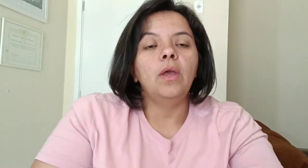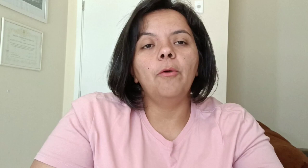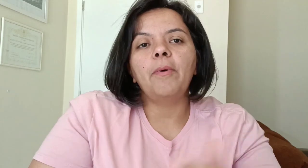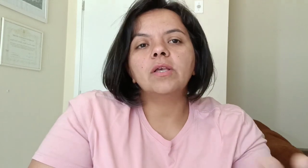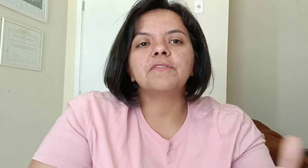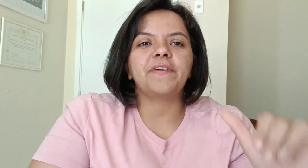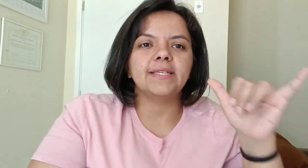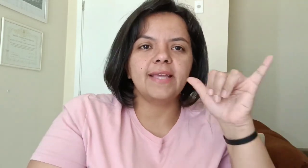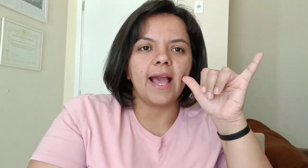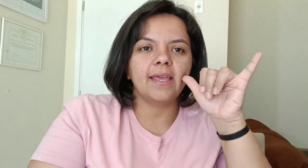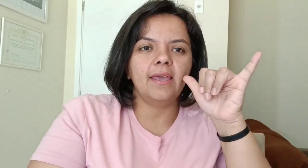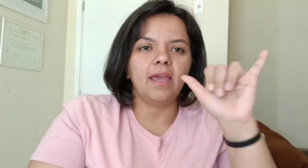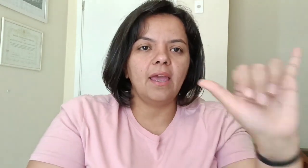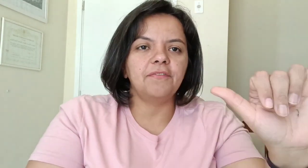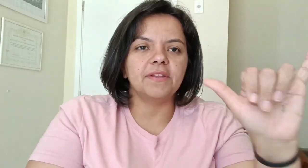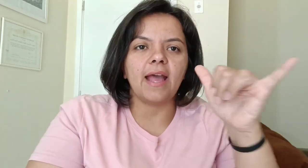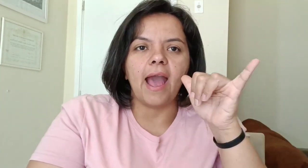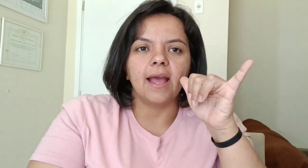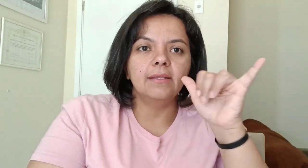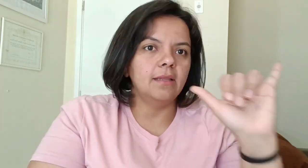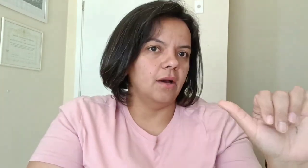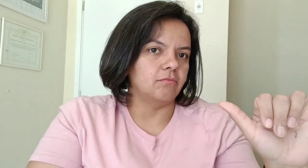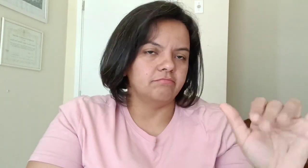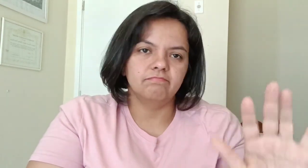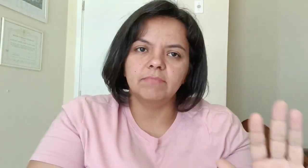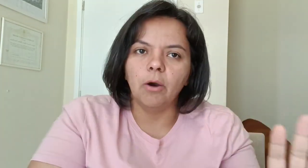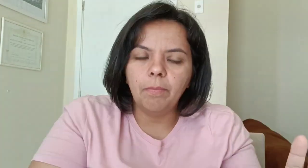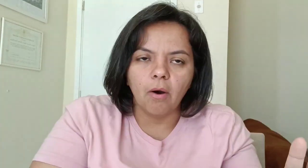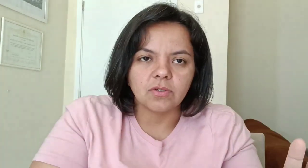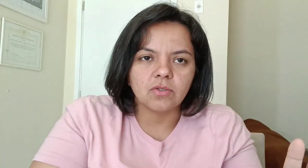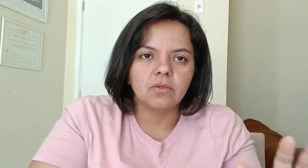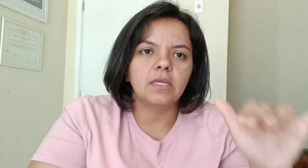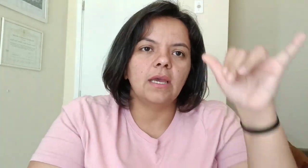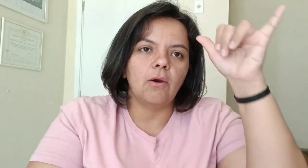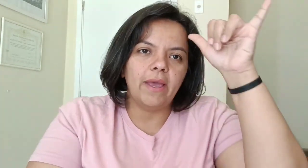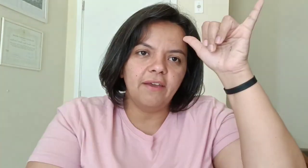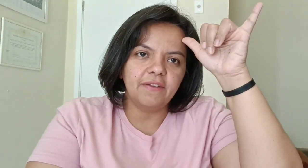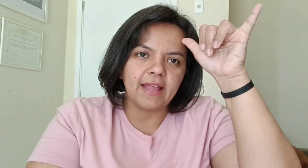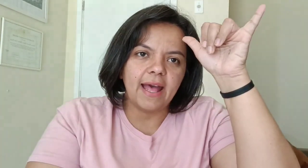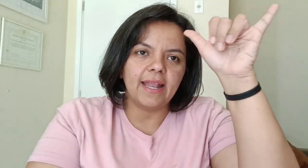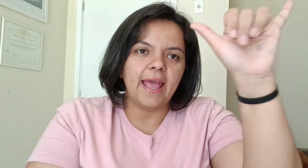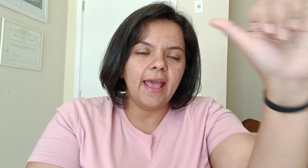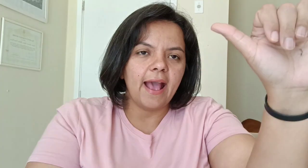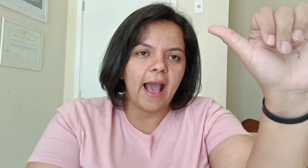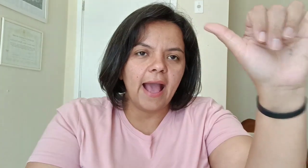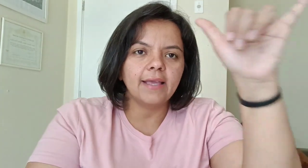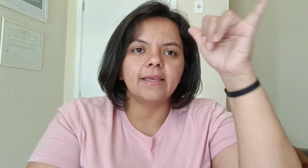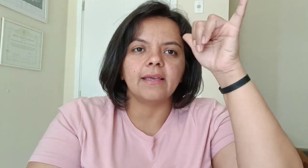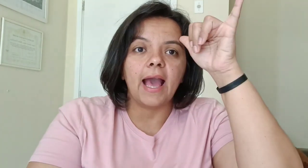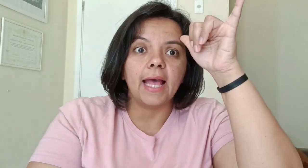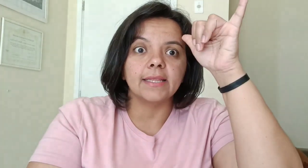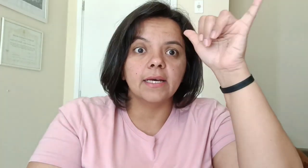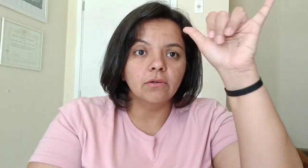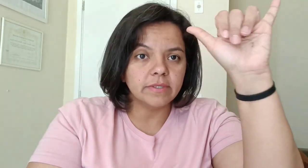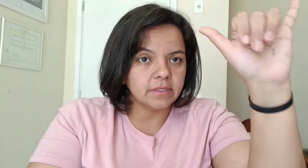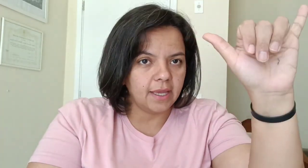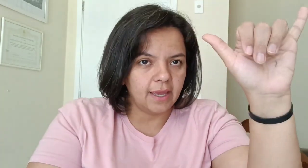Eu posso fazer aqui evitar? Não, não posso. Evitar é aqui, a não